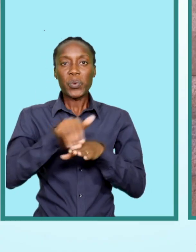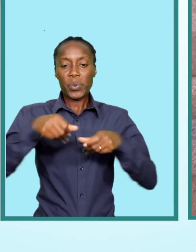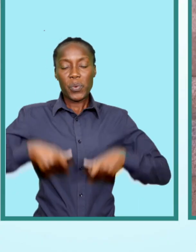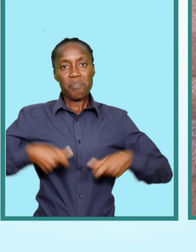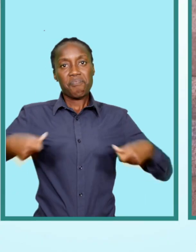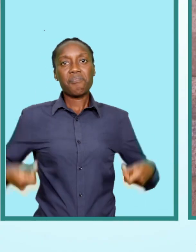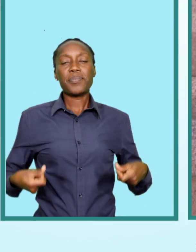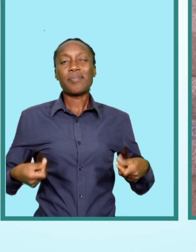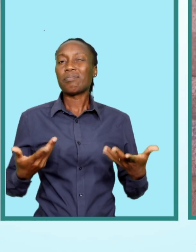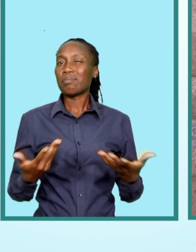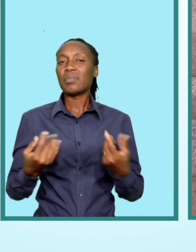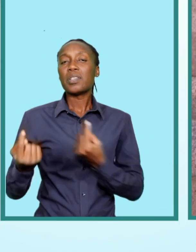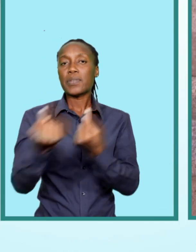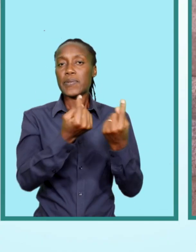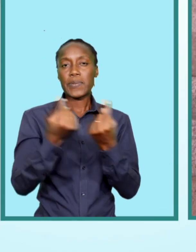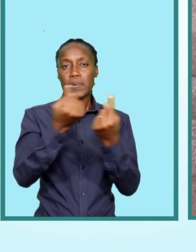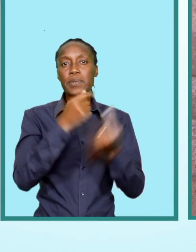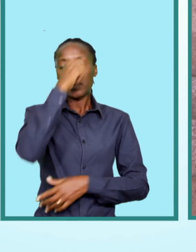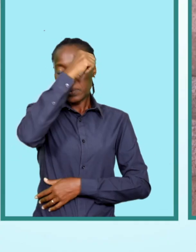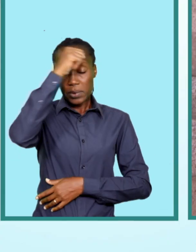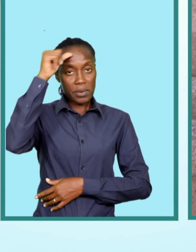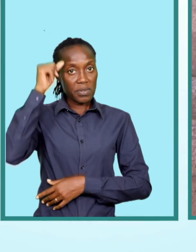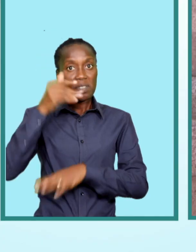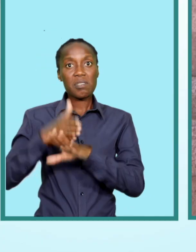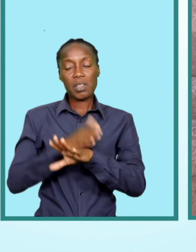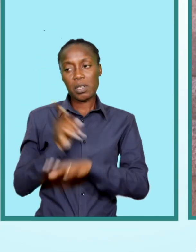que aos 5, 6 anos não fala, não interage,